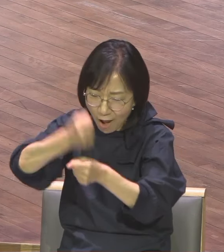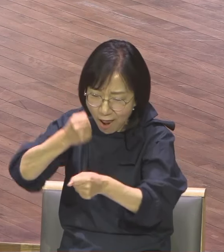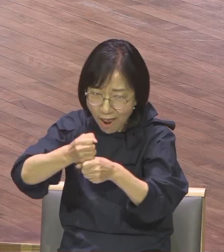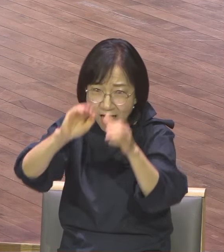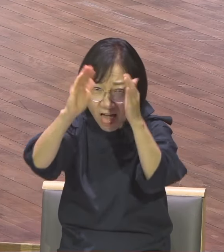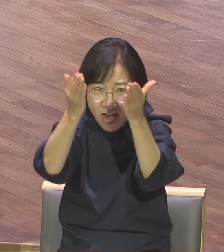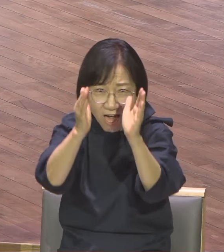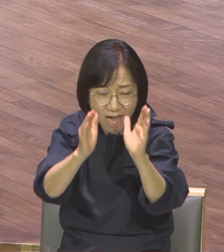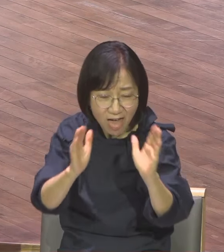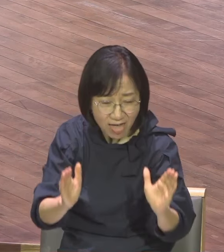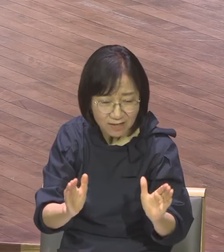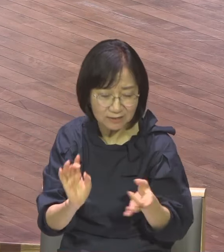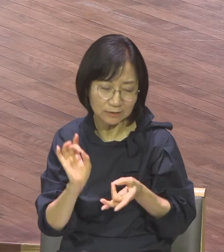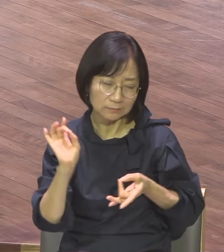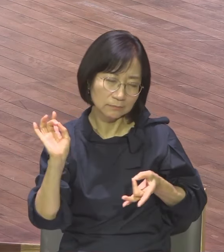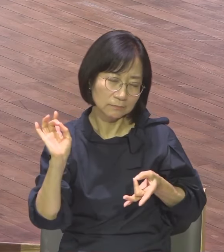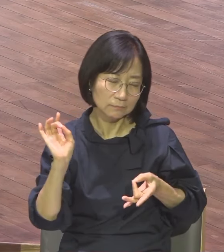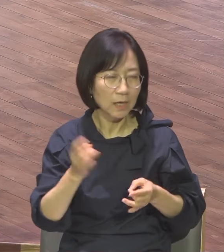빕니까?